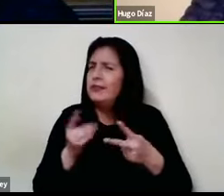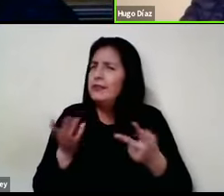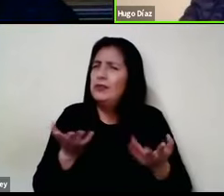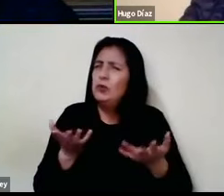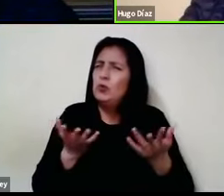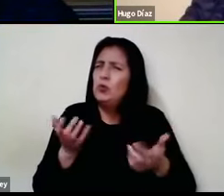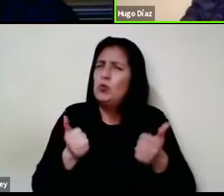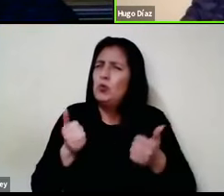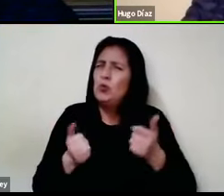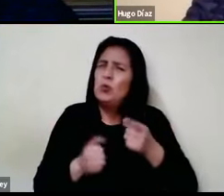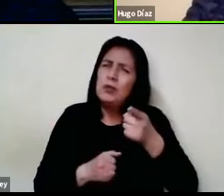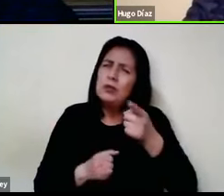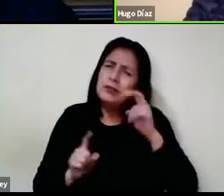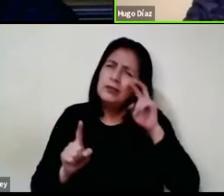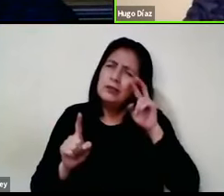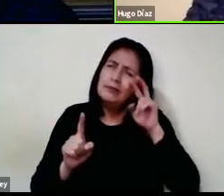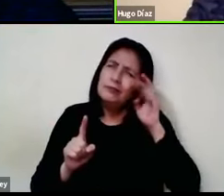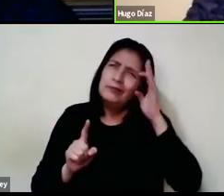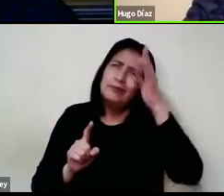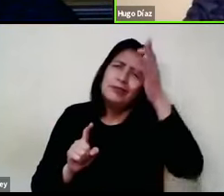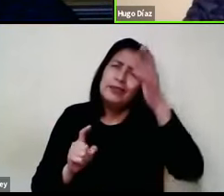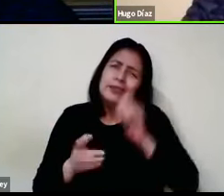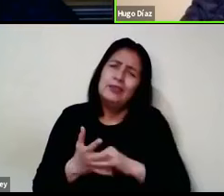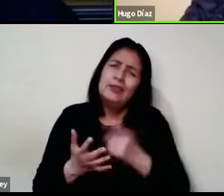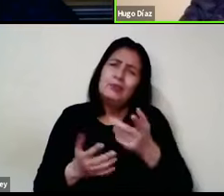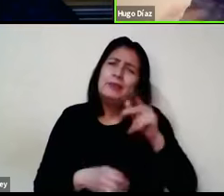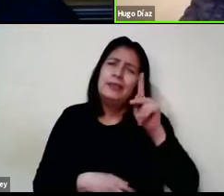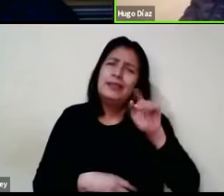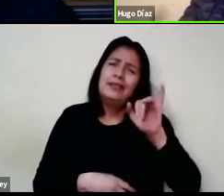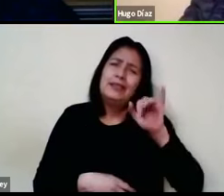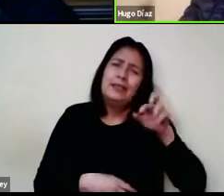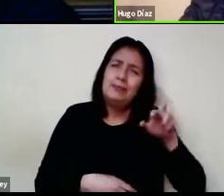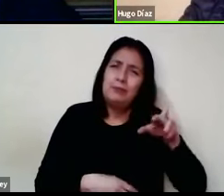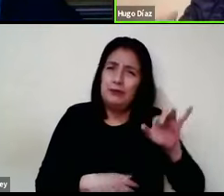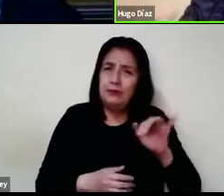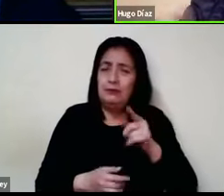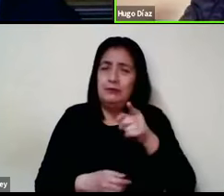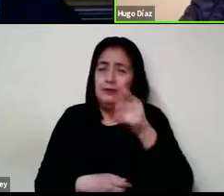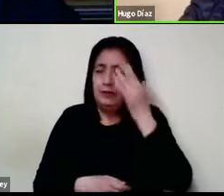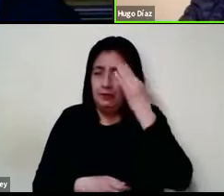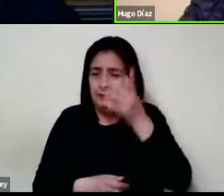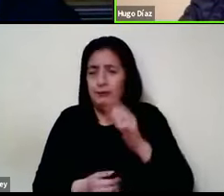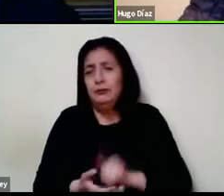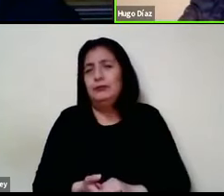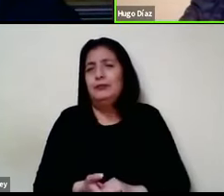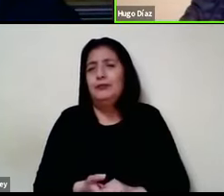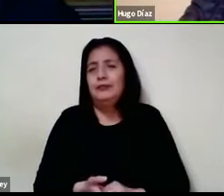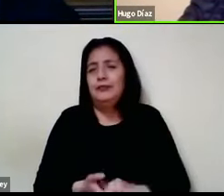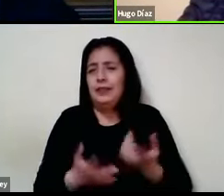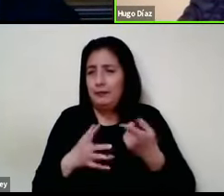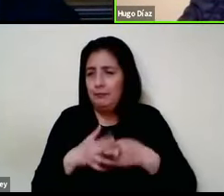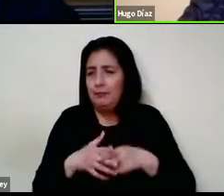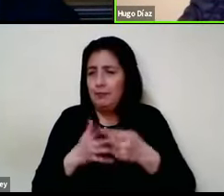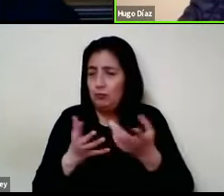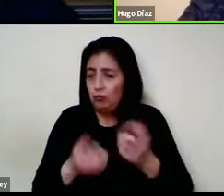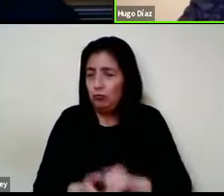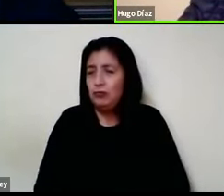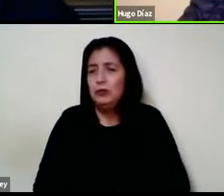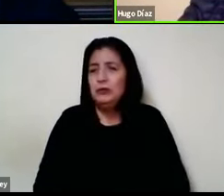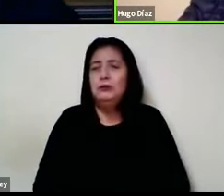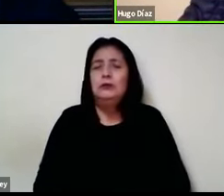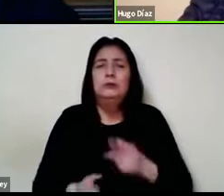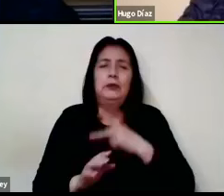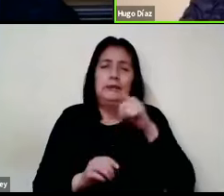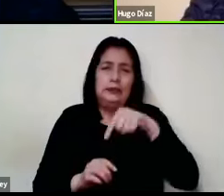¿Cuál es la proyección que tienes para Kipi? Sabemos que ha empezado el proyecto